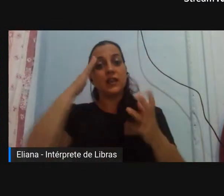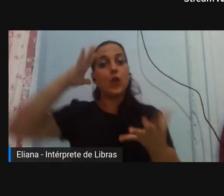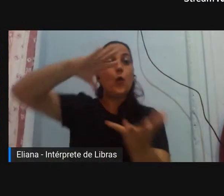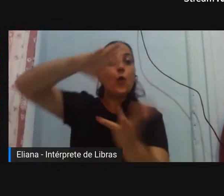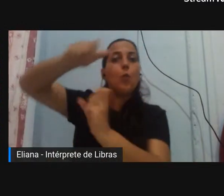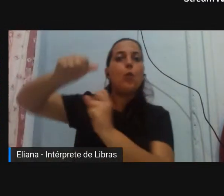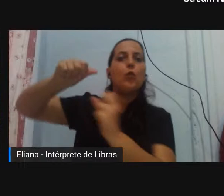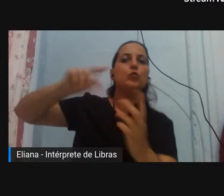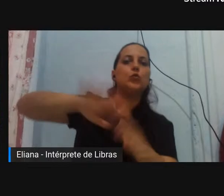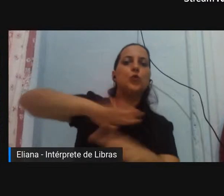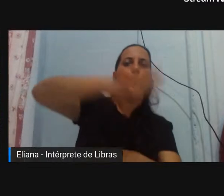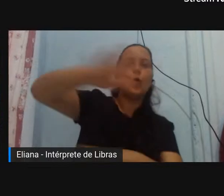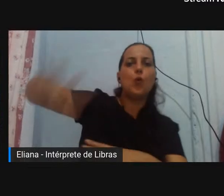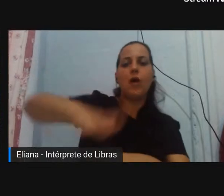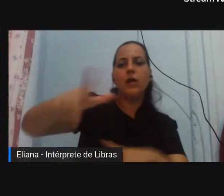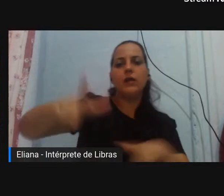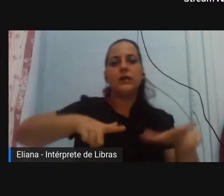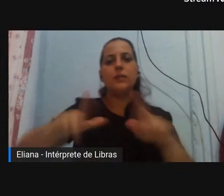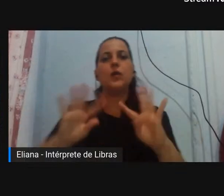uma participação